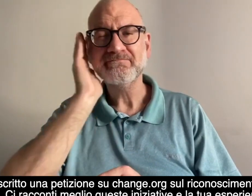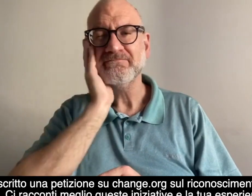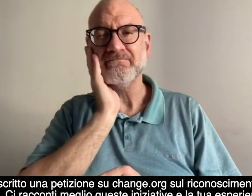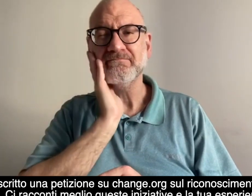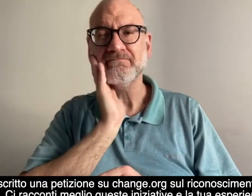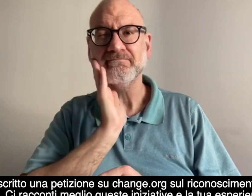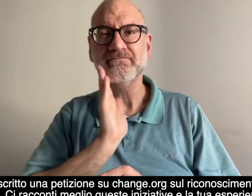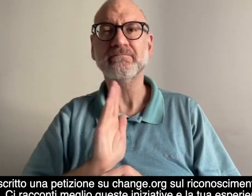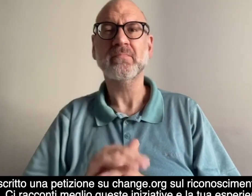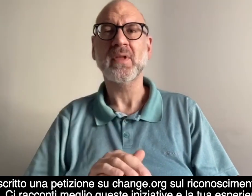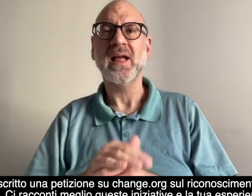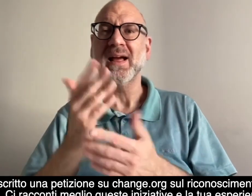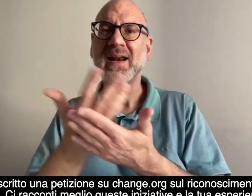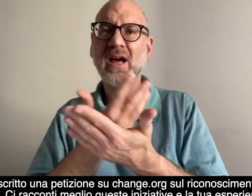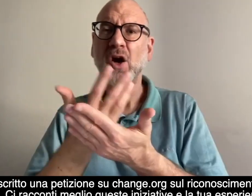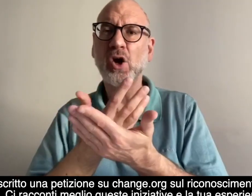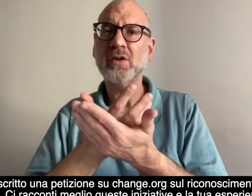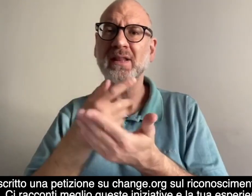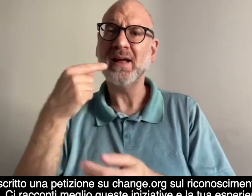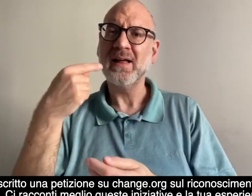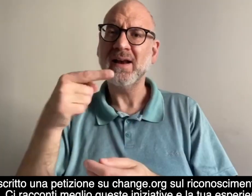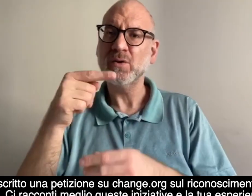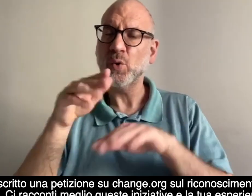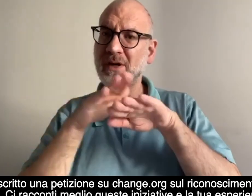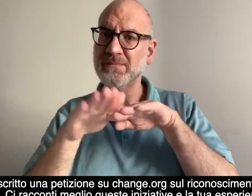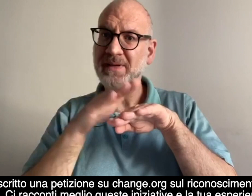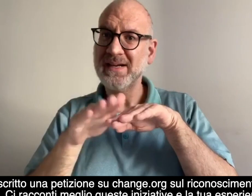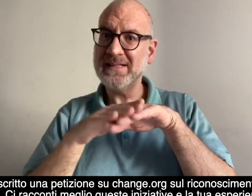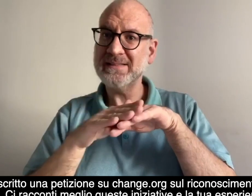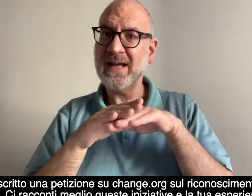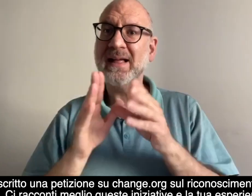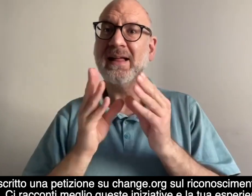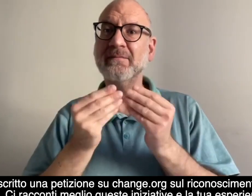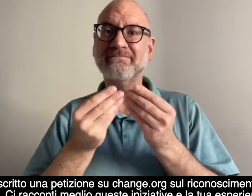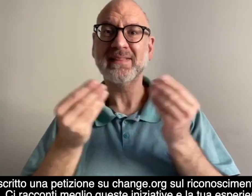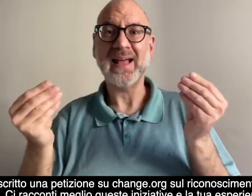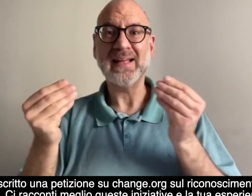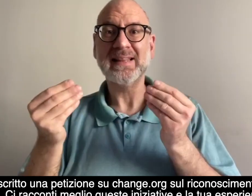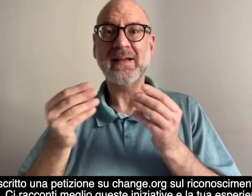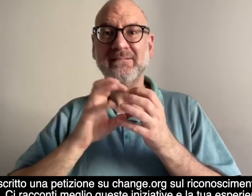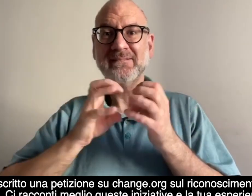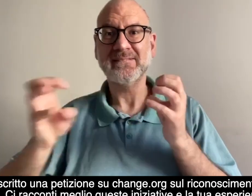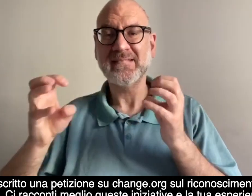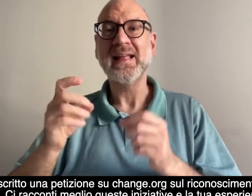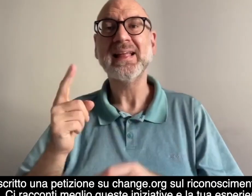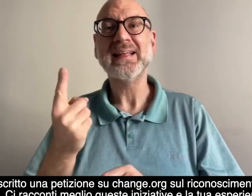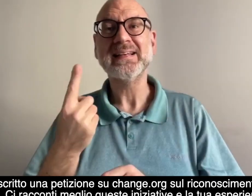vorremmo chiederti potresti raccontarci meglio questa tua esperienza e queste iniziative